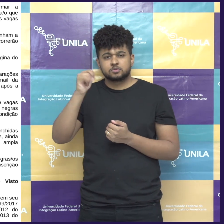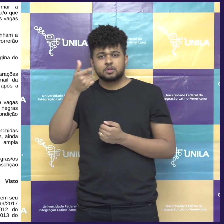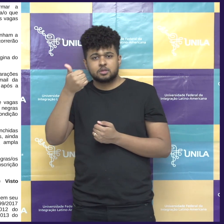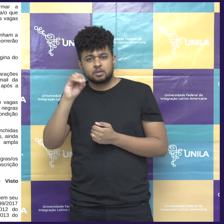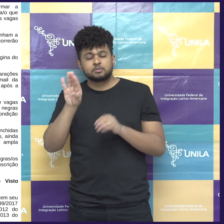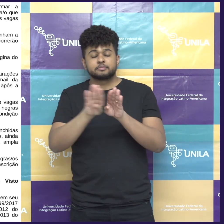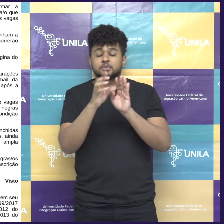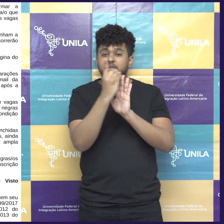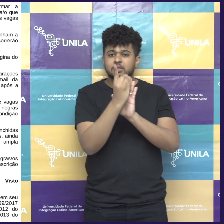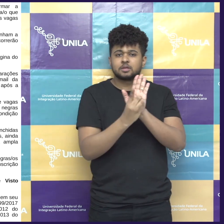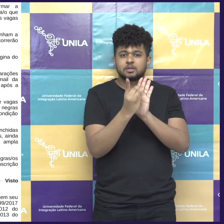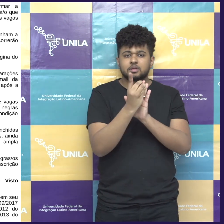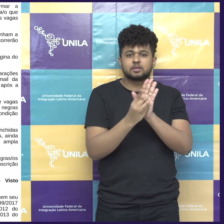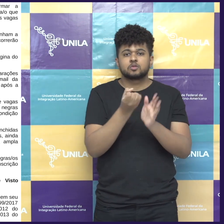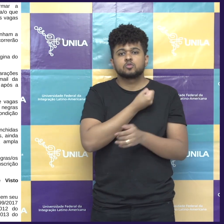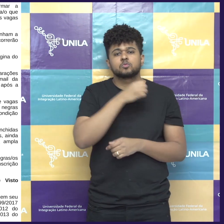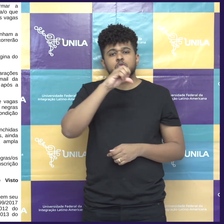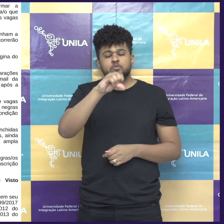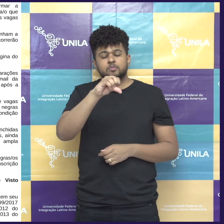decreto número